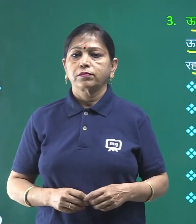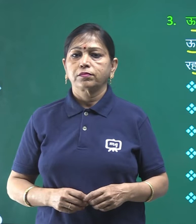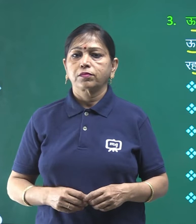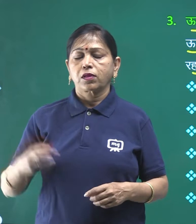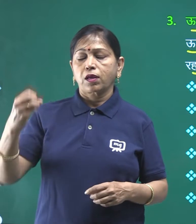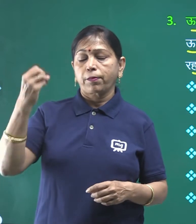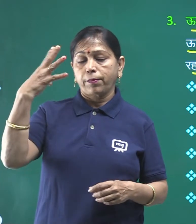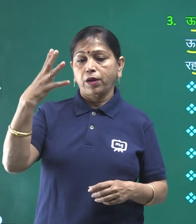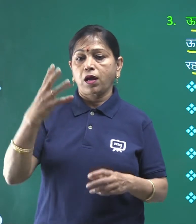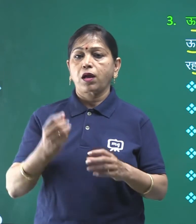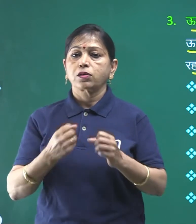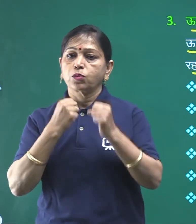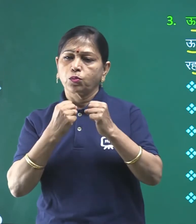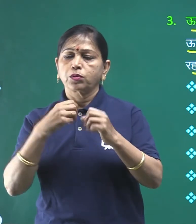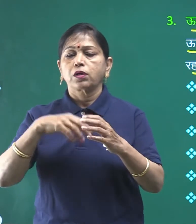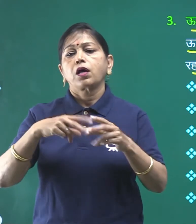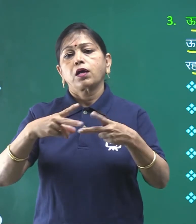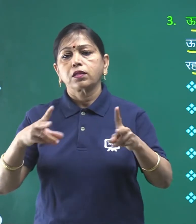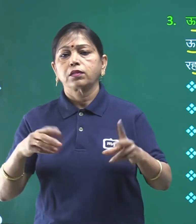प्रकाश ऊर्जा आदि।